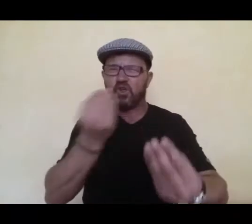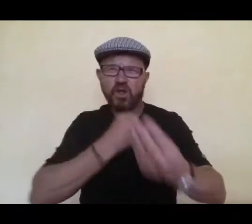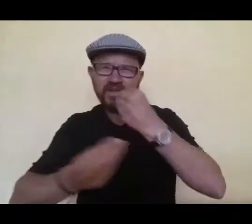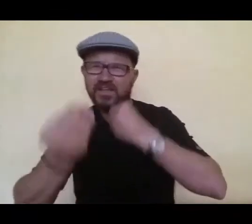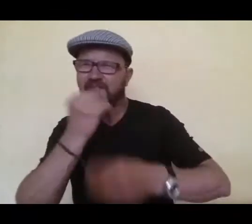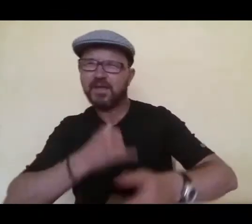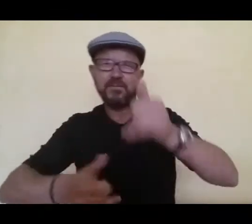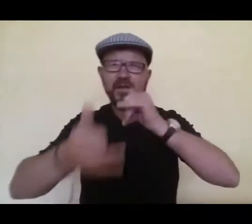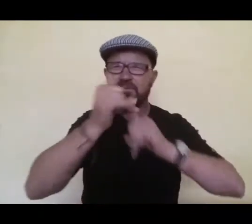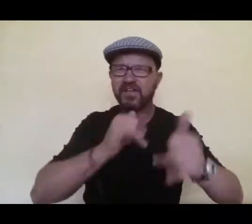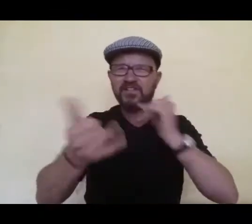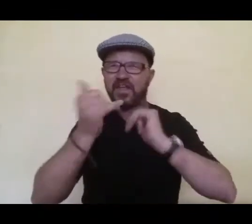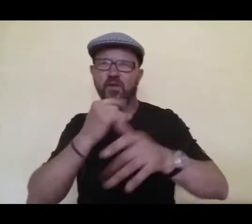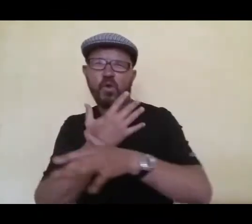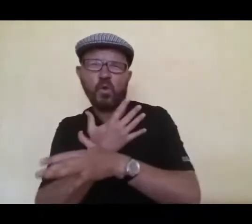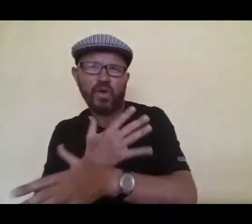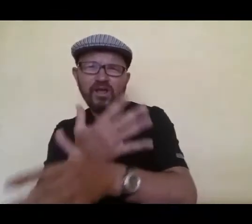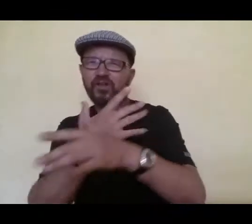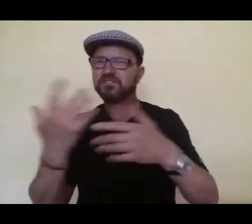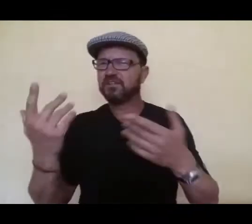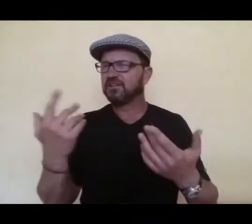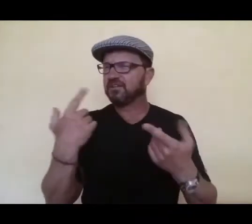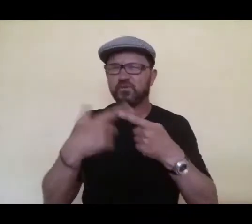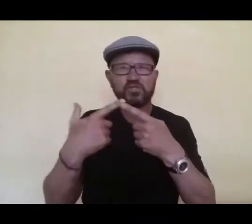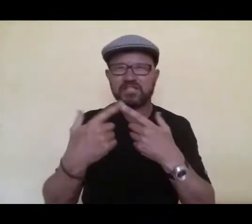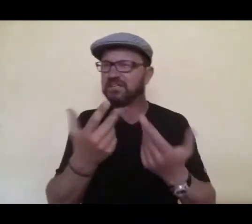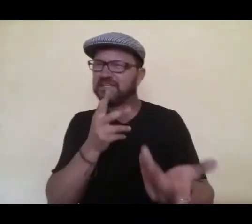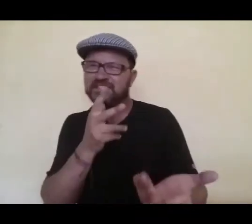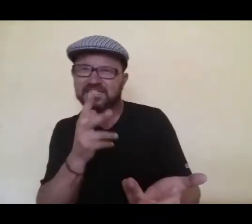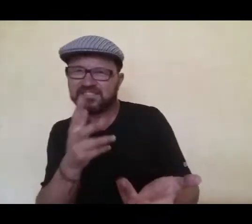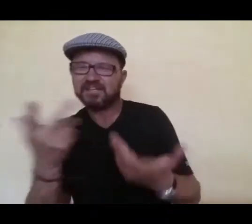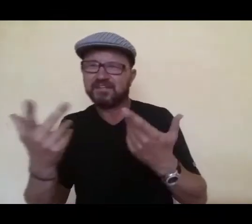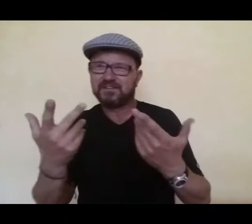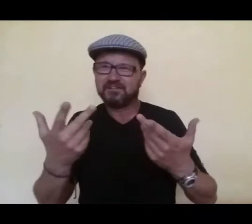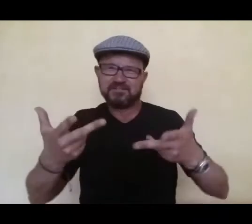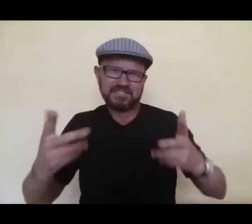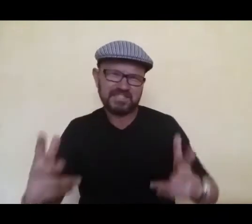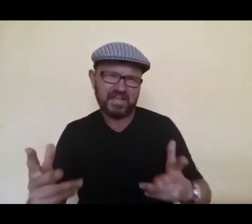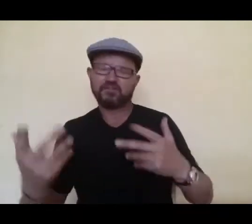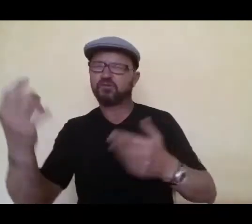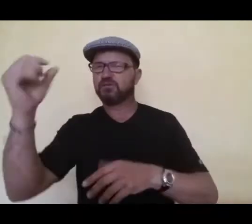La cita de Coppola con sus actores será el día 29. Hasta entonces, escribe que será un barrio de película.